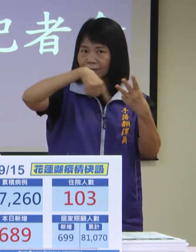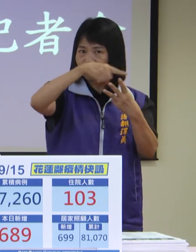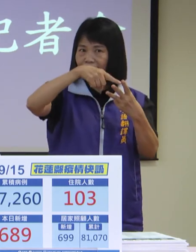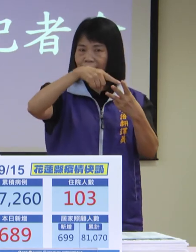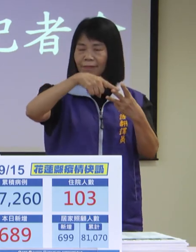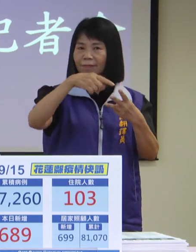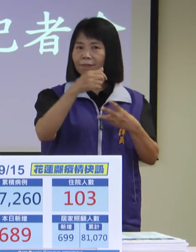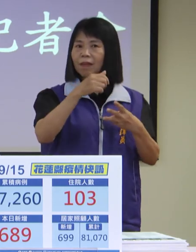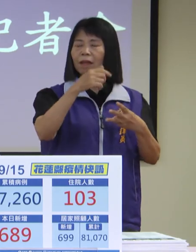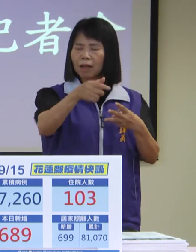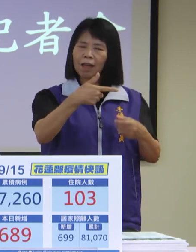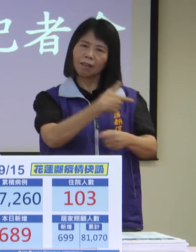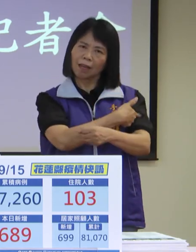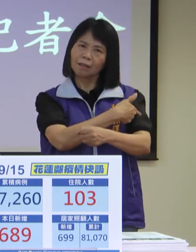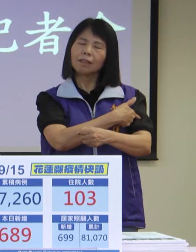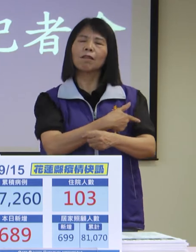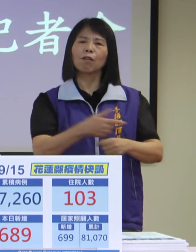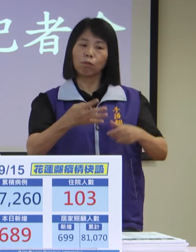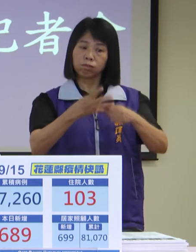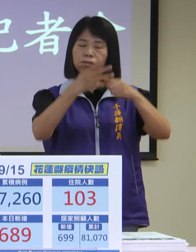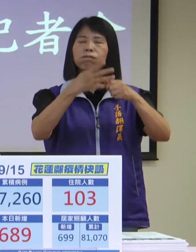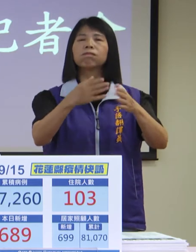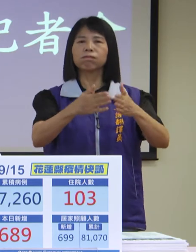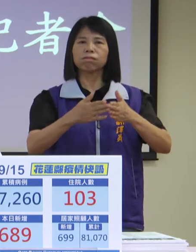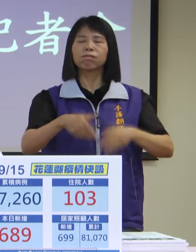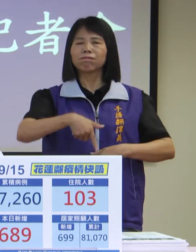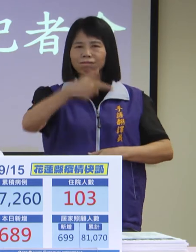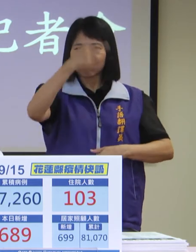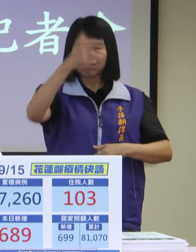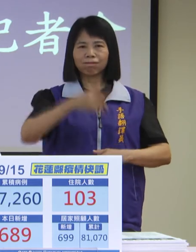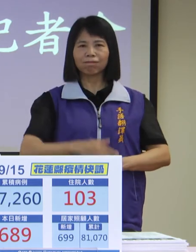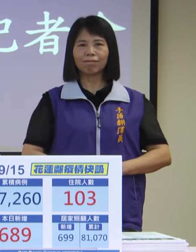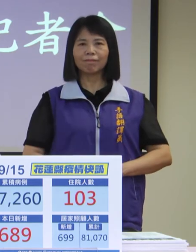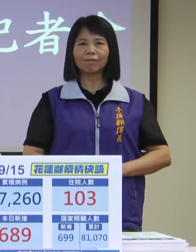案最好能够来接种第4剂的疫苗